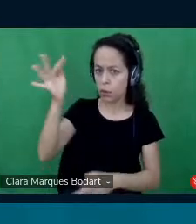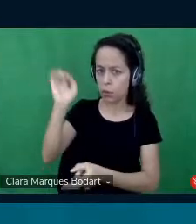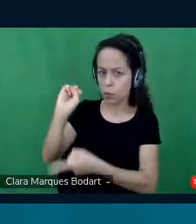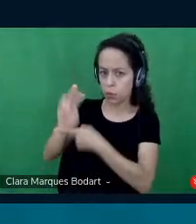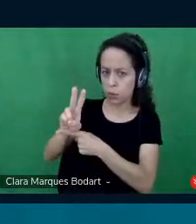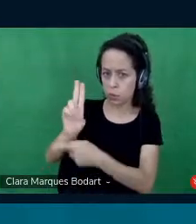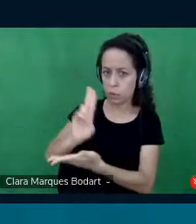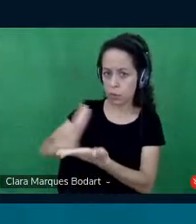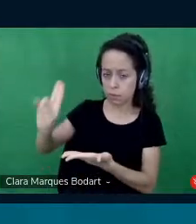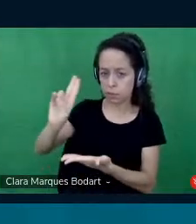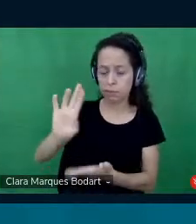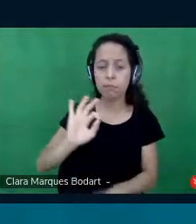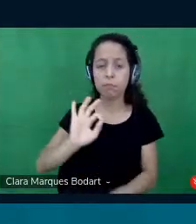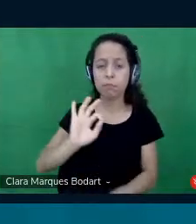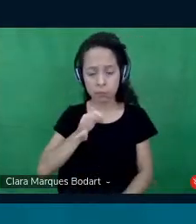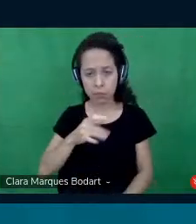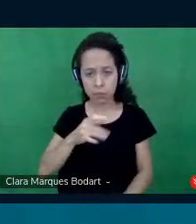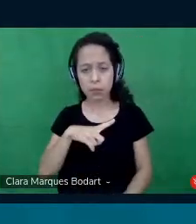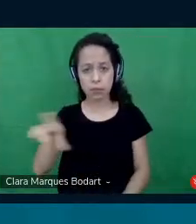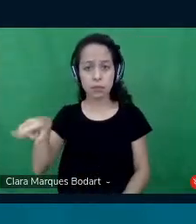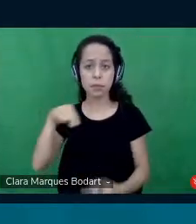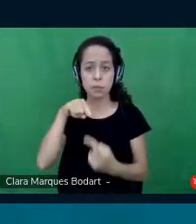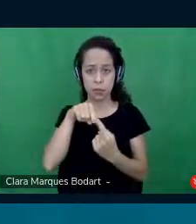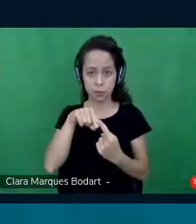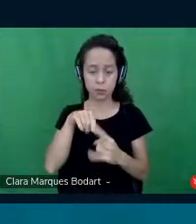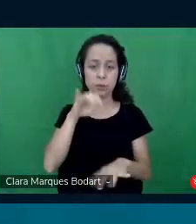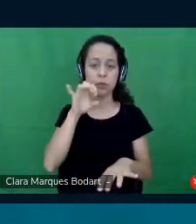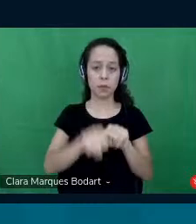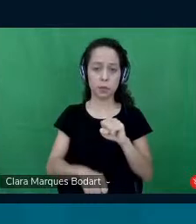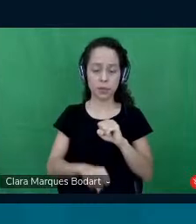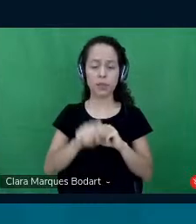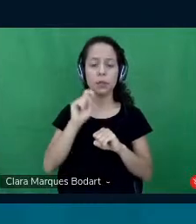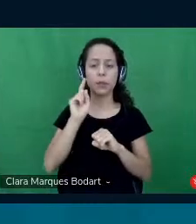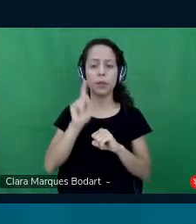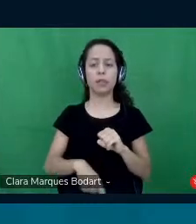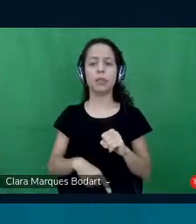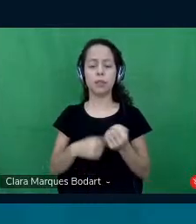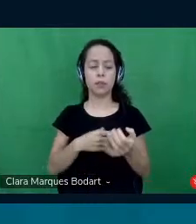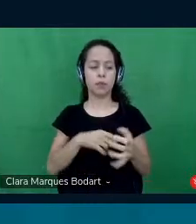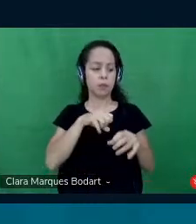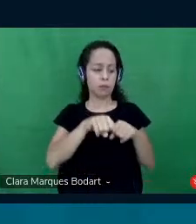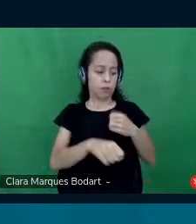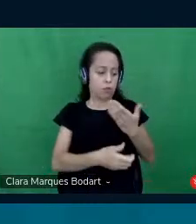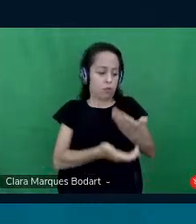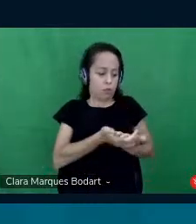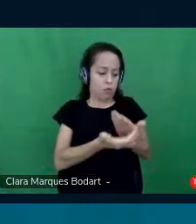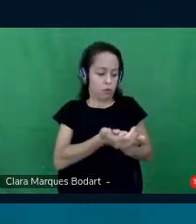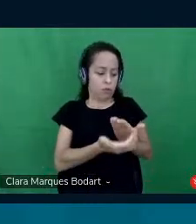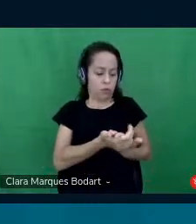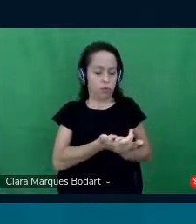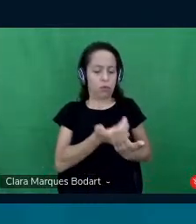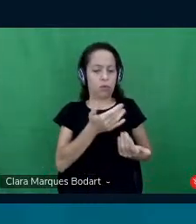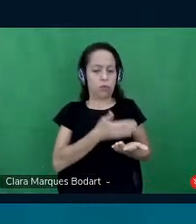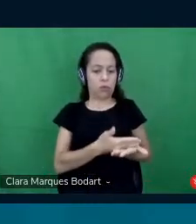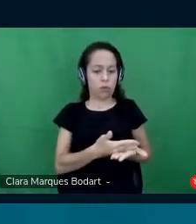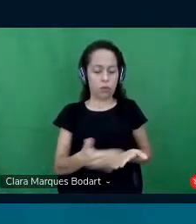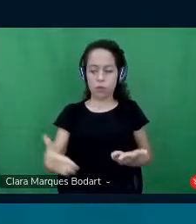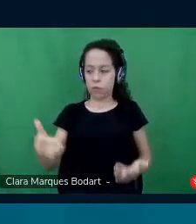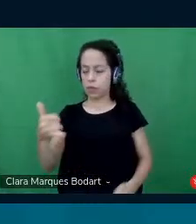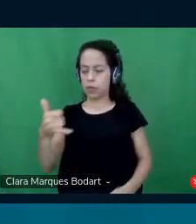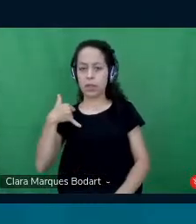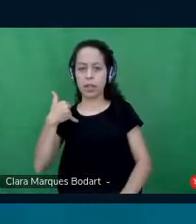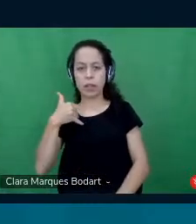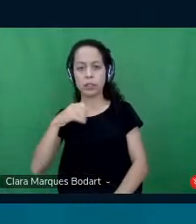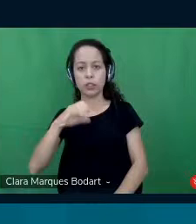caráter de terminalidade, né, da formativa, da educação que se inicia aos 0 anos